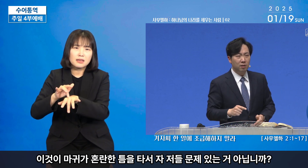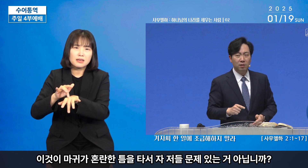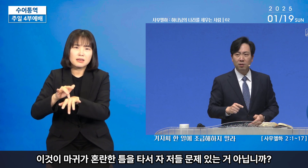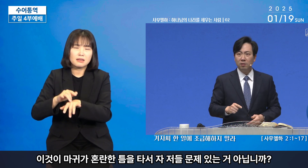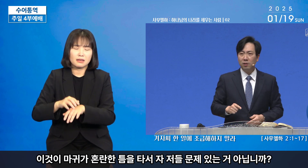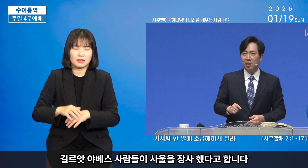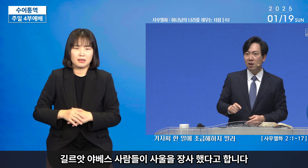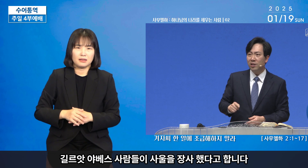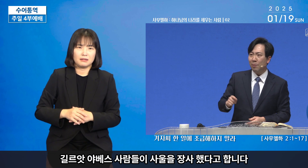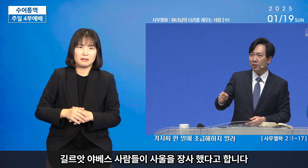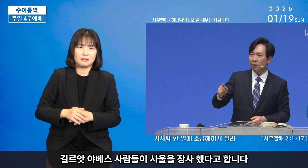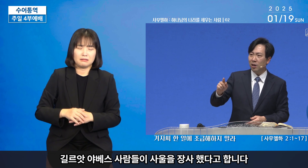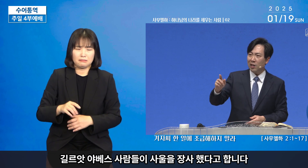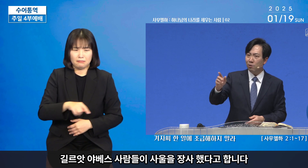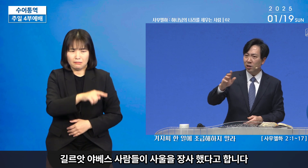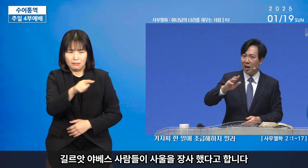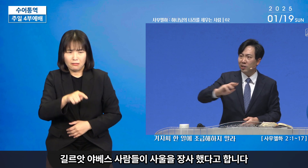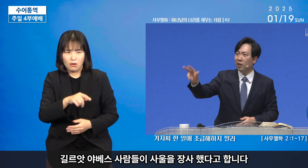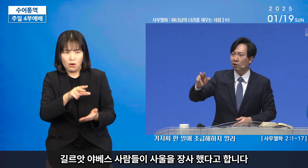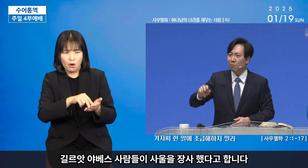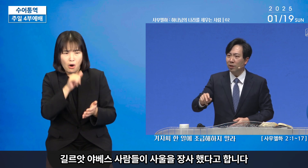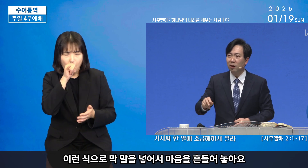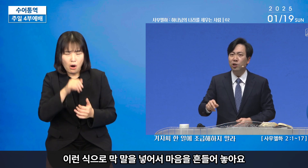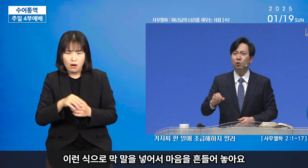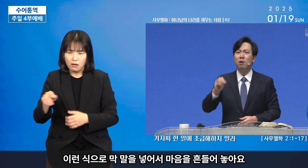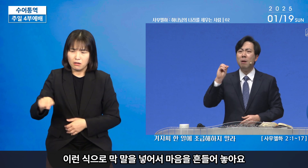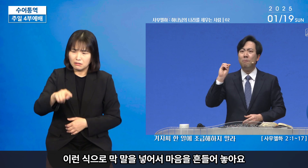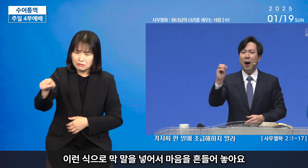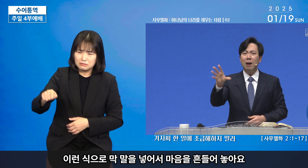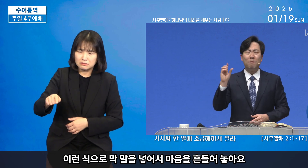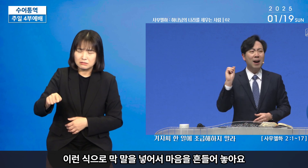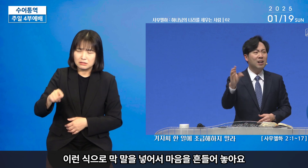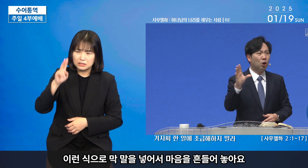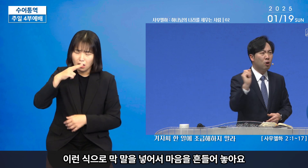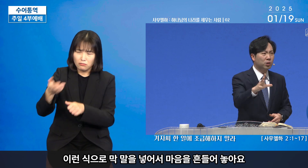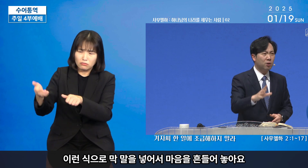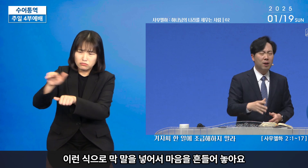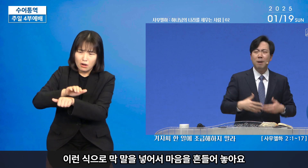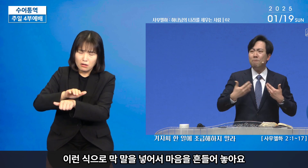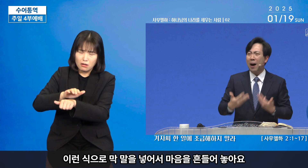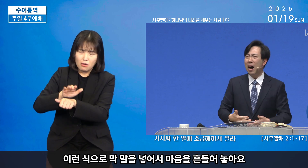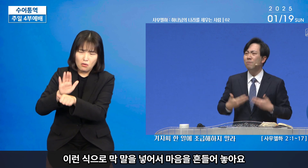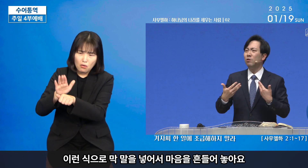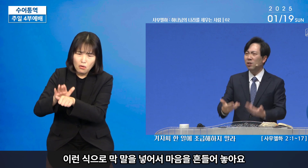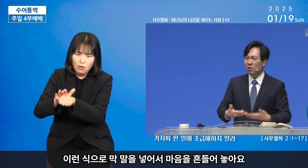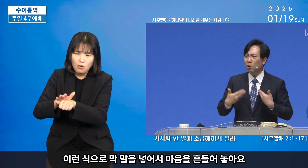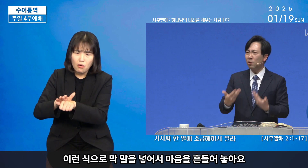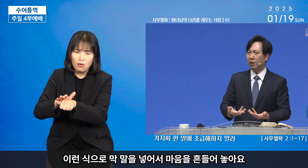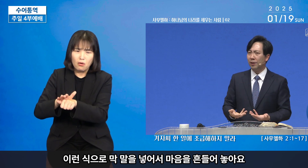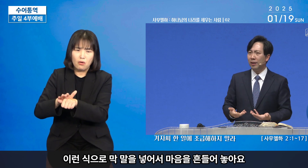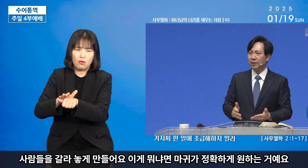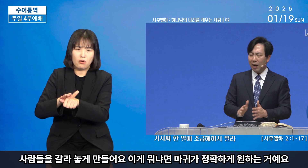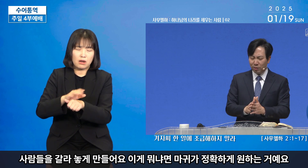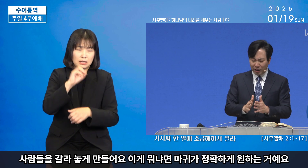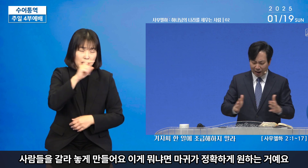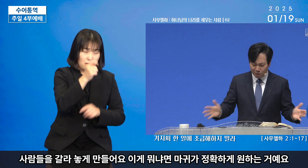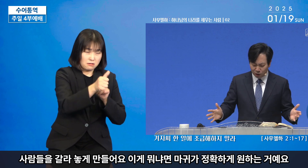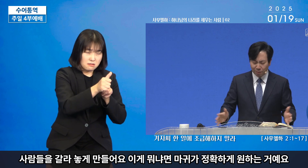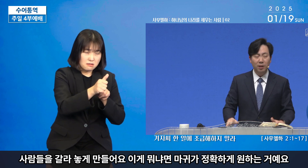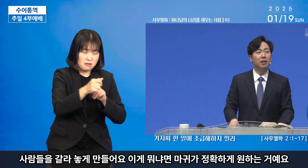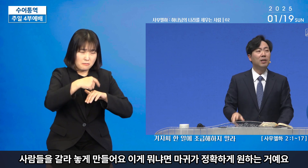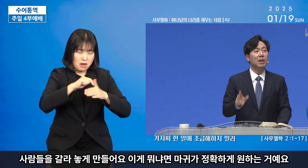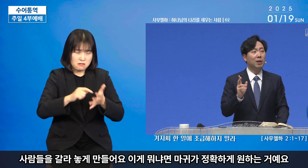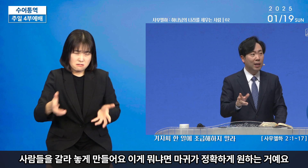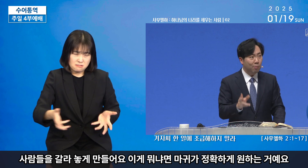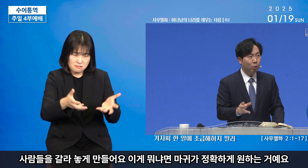아닙니까? 길앗 야베스 사람들이 사울을 장사했다고 합니다. 이런 식으로 막 말을 넣어서 마음을 흔들어 놓아요. 사람들을